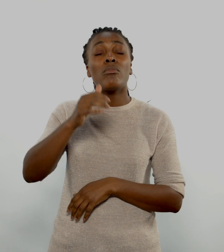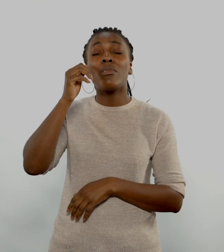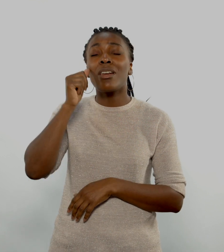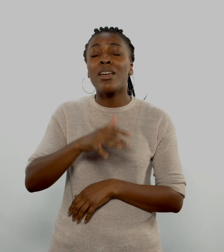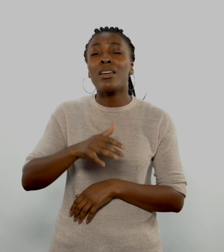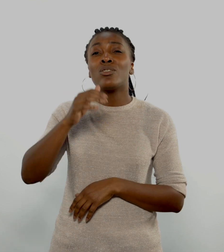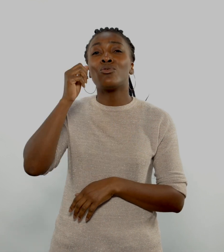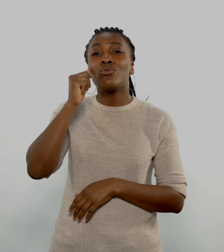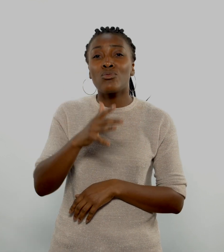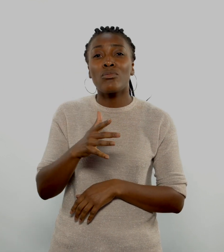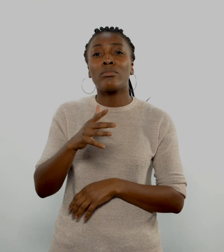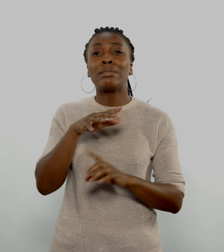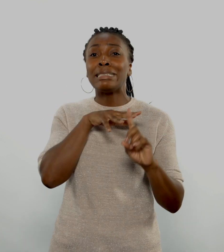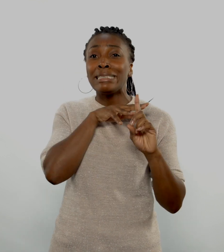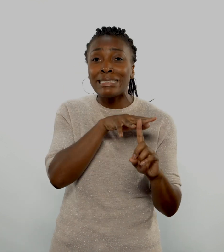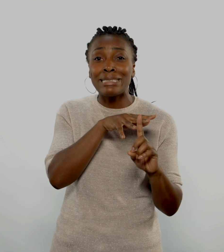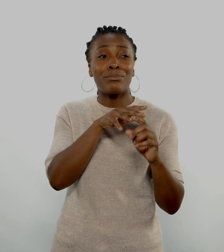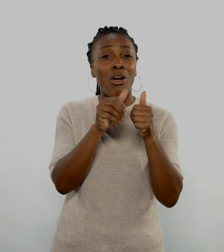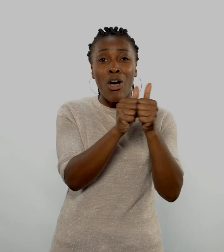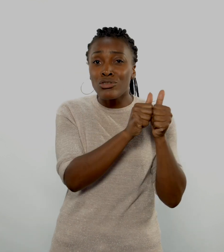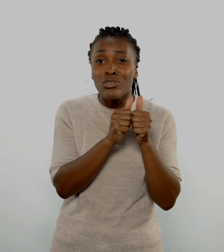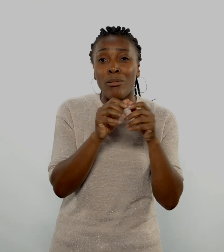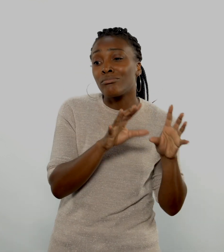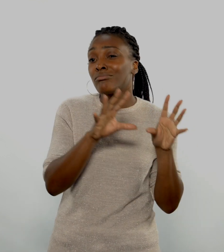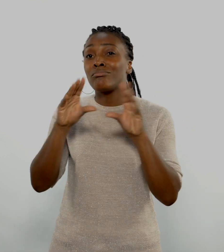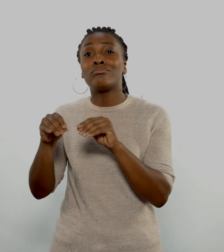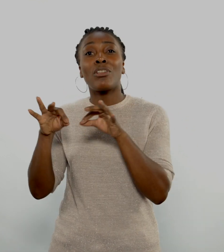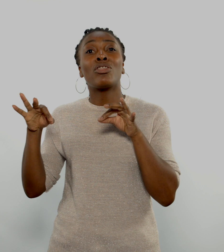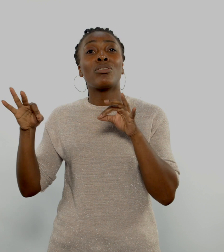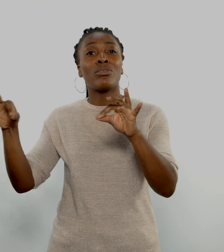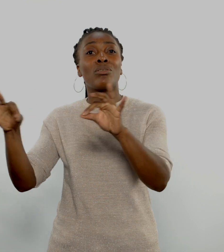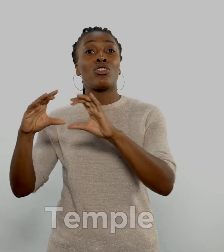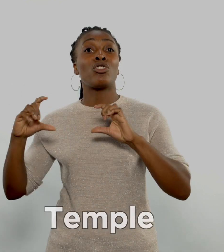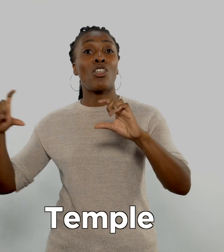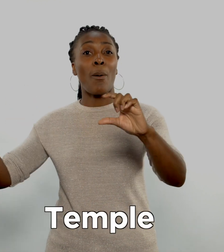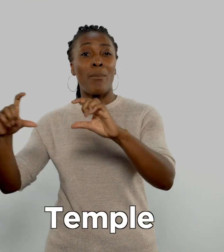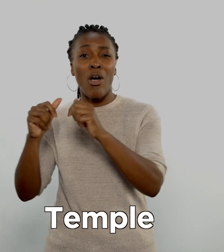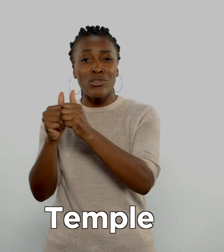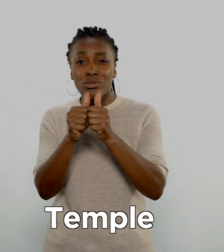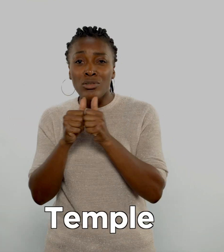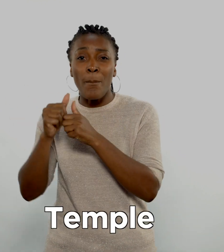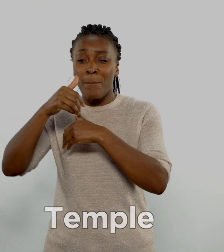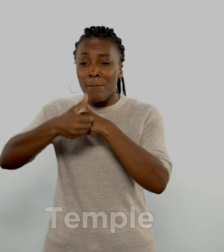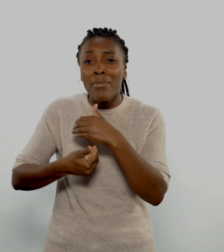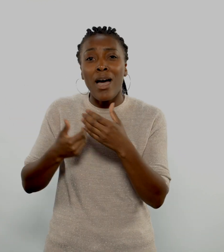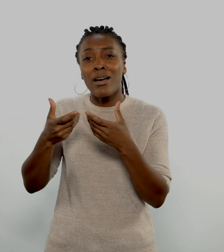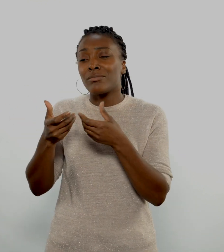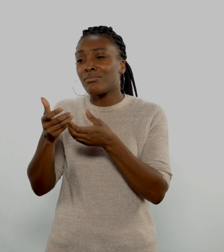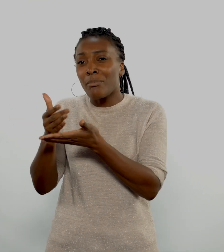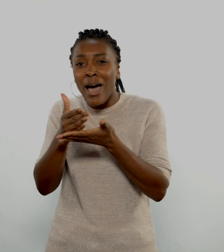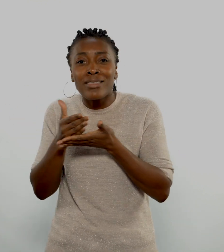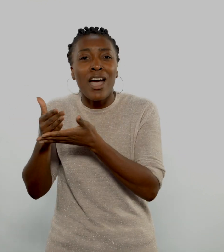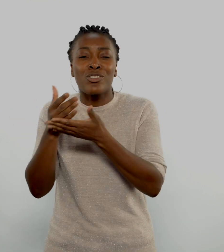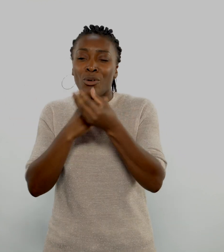commun accord, ils se retrouvèrent dans la cour du temple, ils rompaient le pain dans les maisons et prenaient leur repas dans la